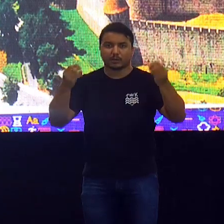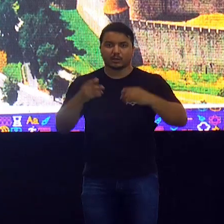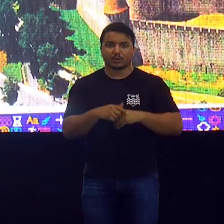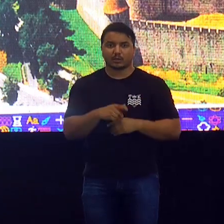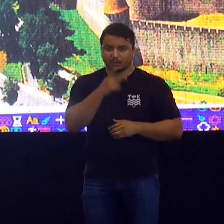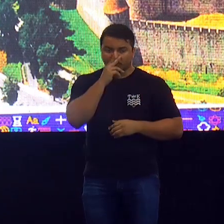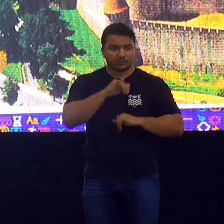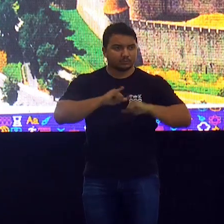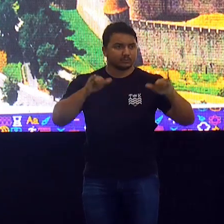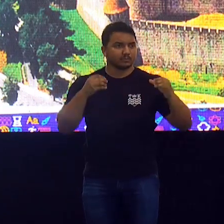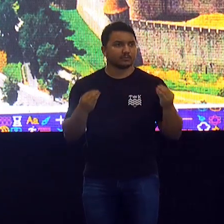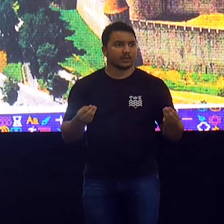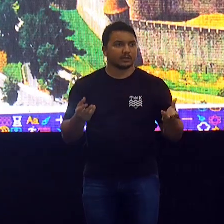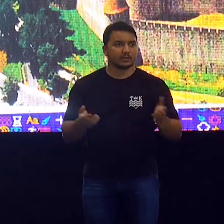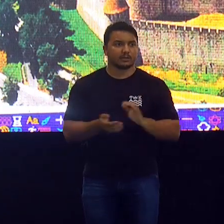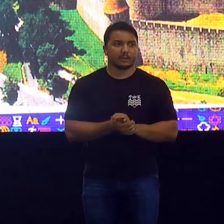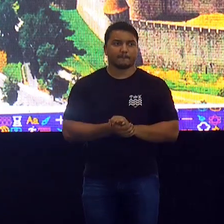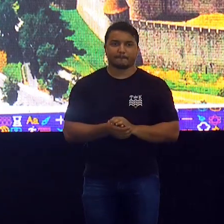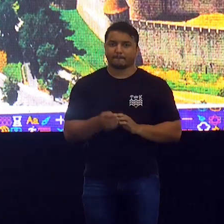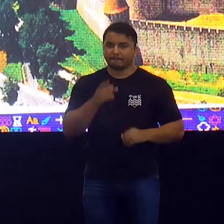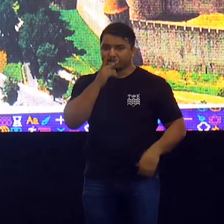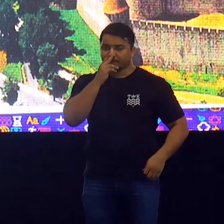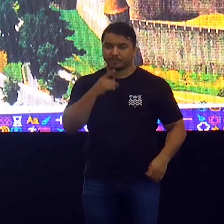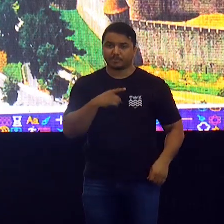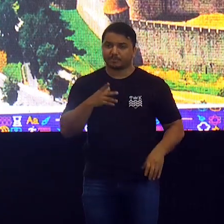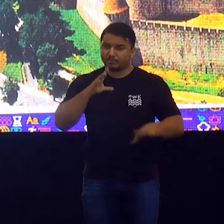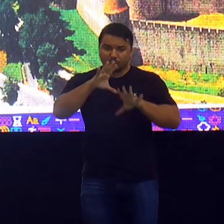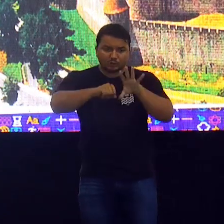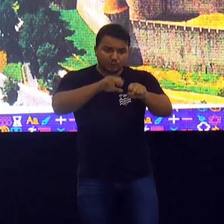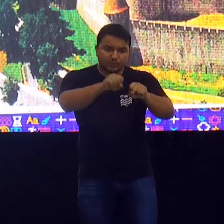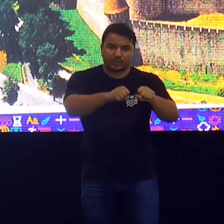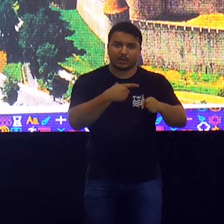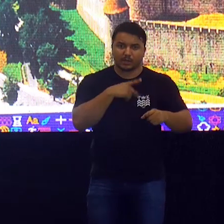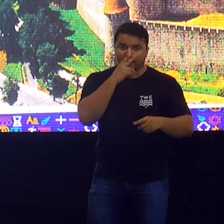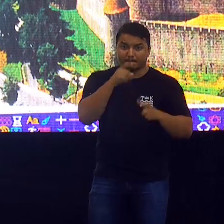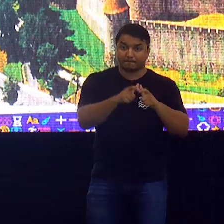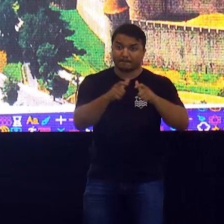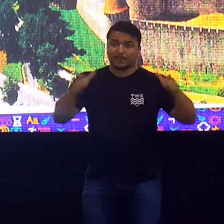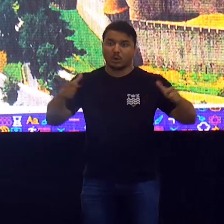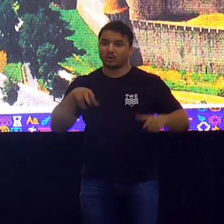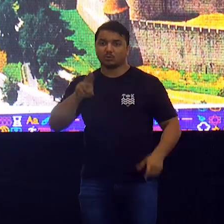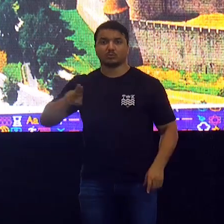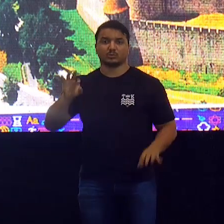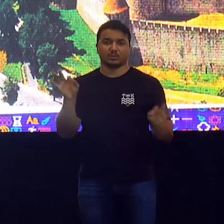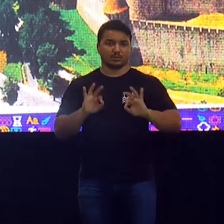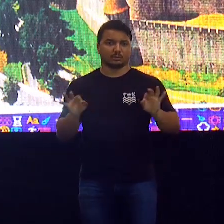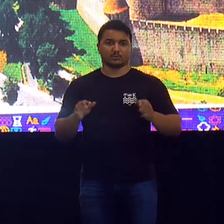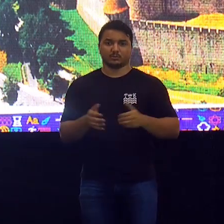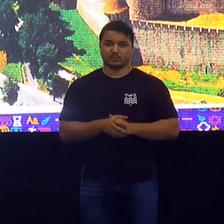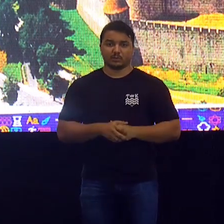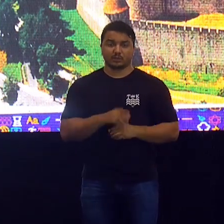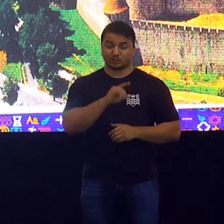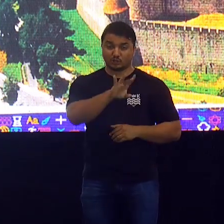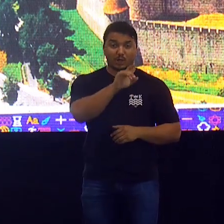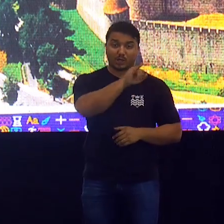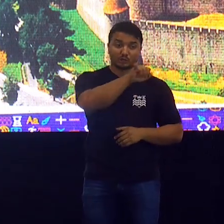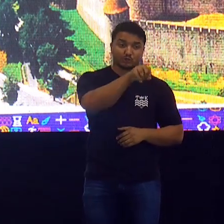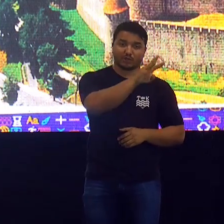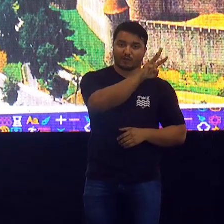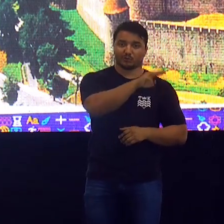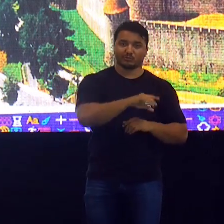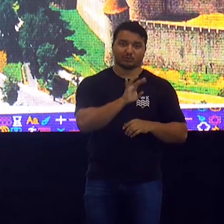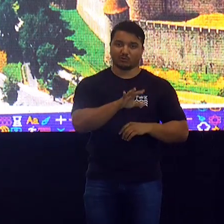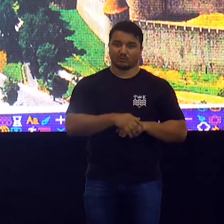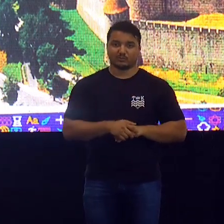do Zé Walter, não é? Tirando a galera de lá, a maioria dos homens não usavam. Então aquela imagem do